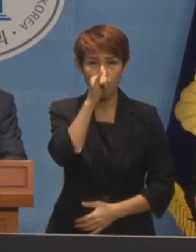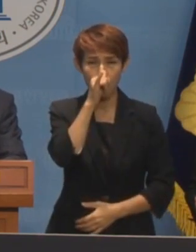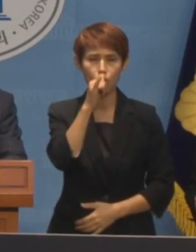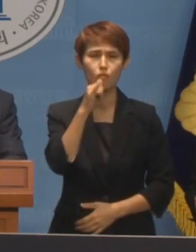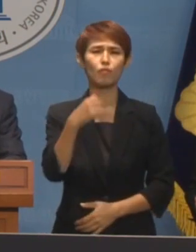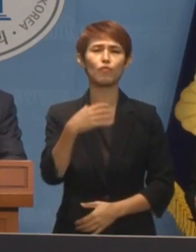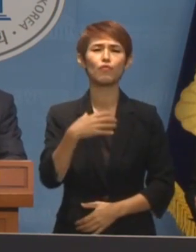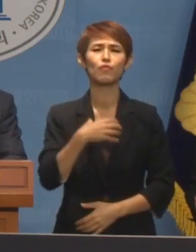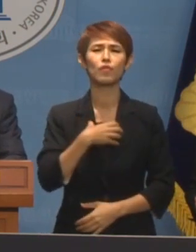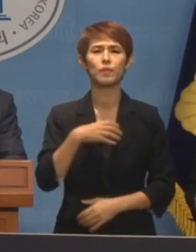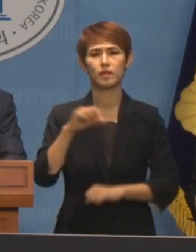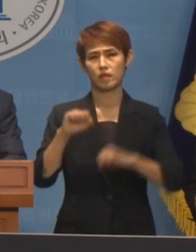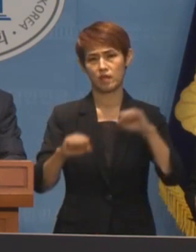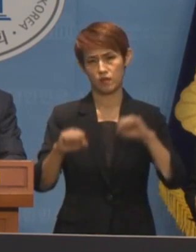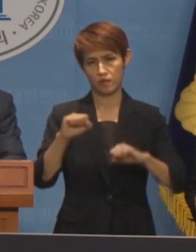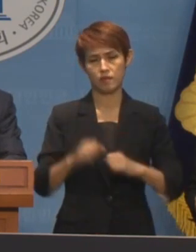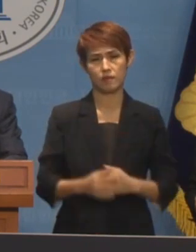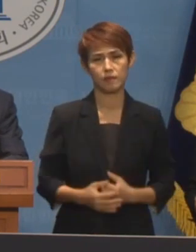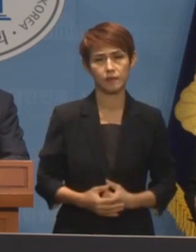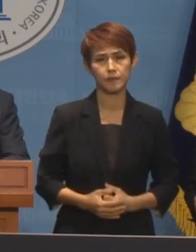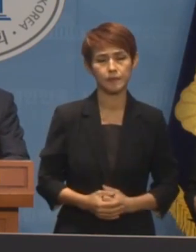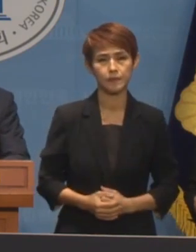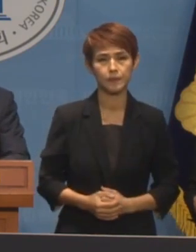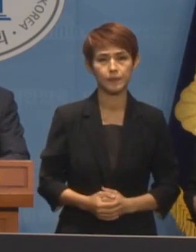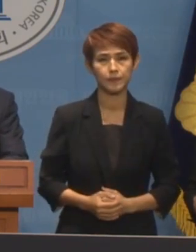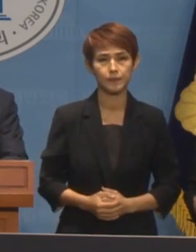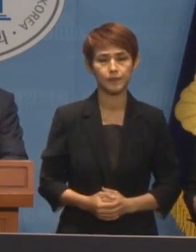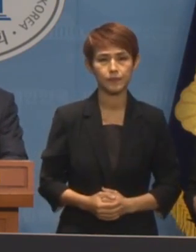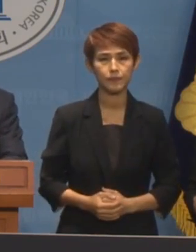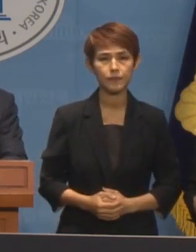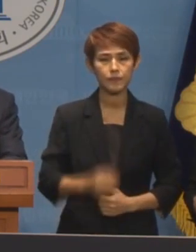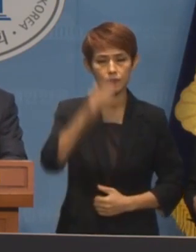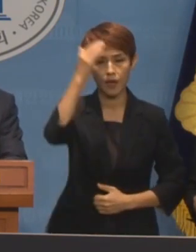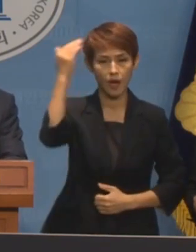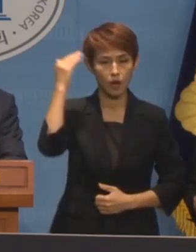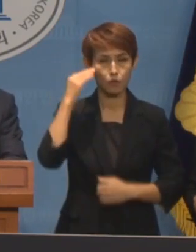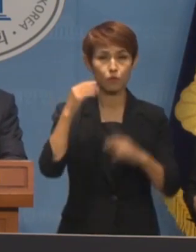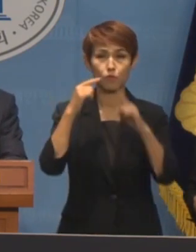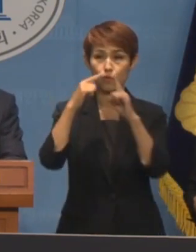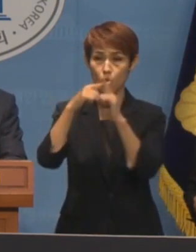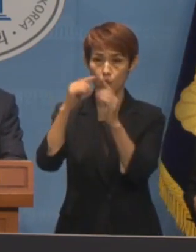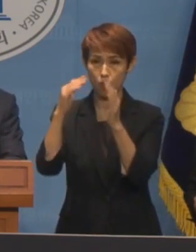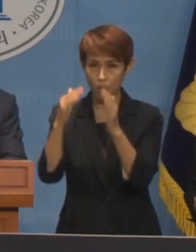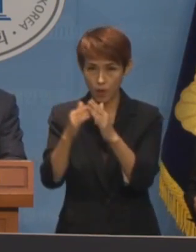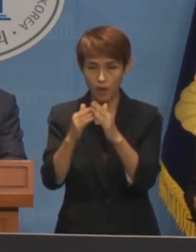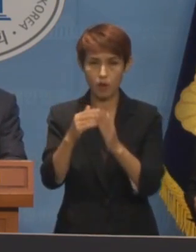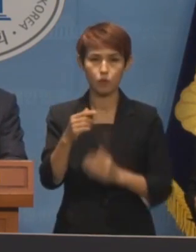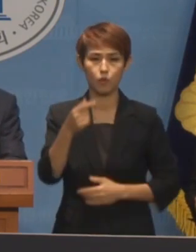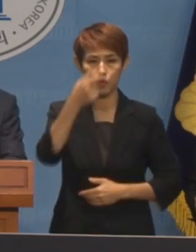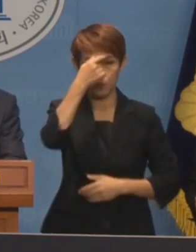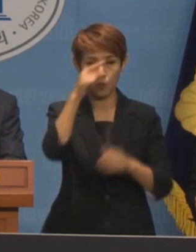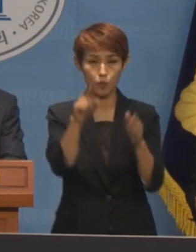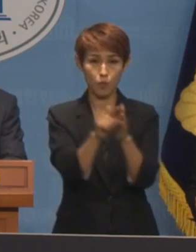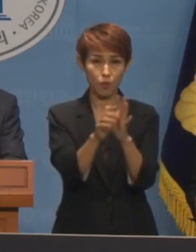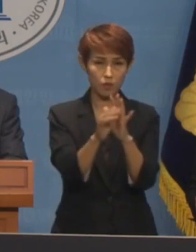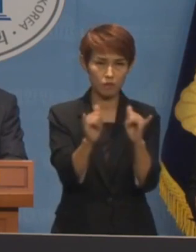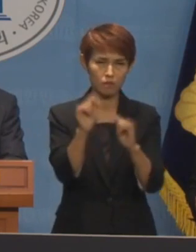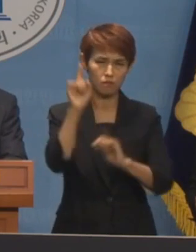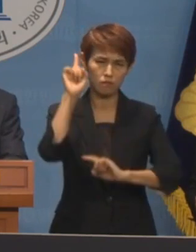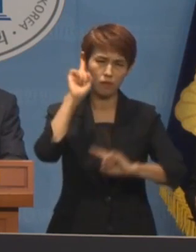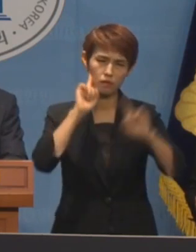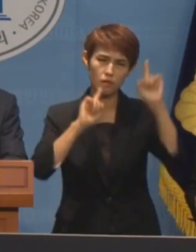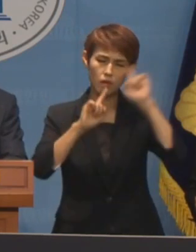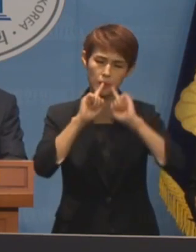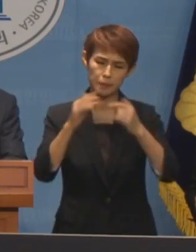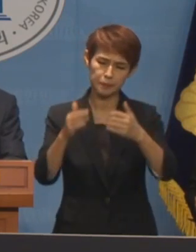위험한 행위라고 보았습니다. 한국교회와 수많은 신앙인들에게 상처를 준 이 발언에